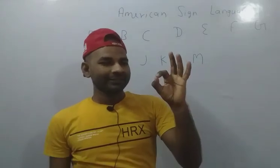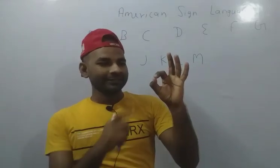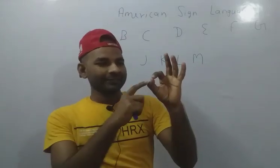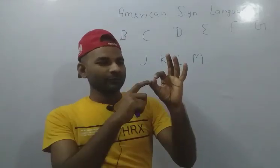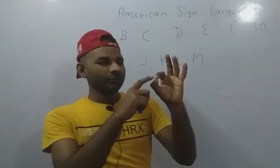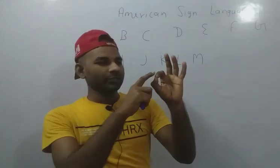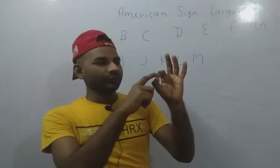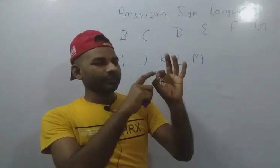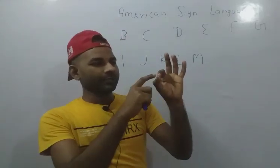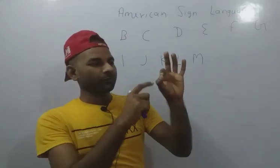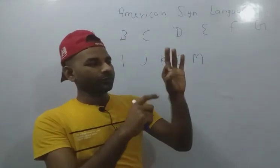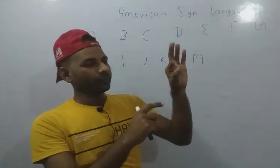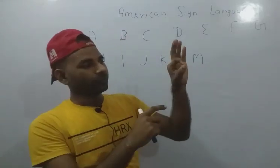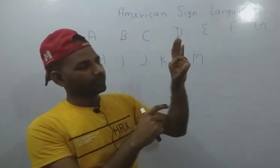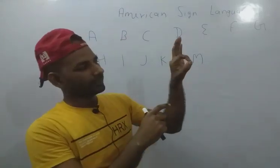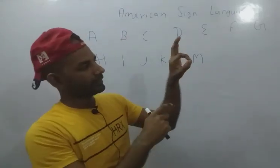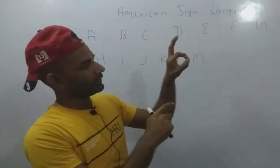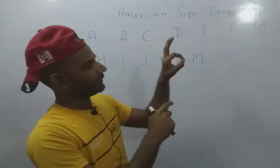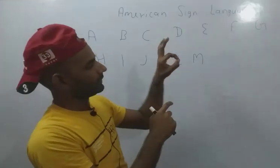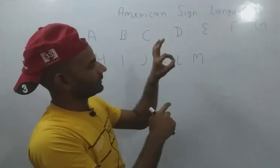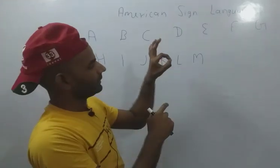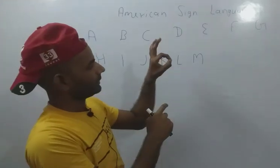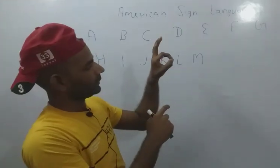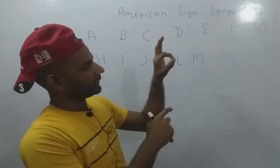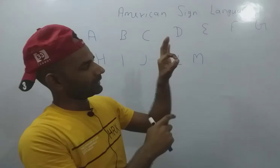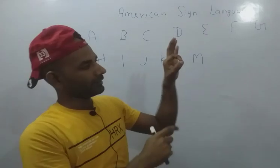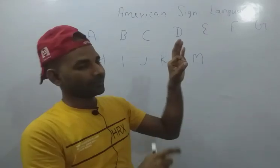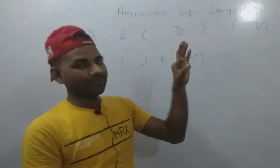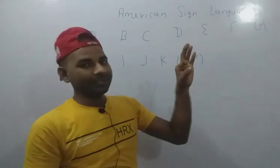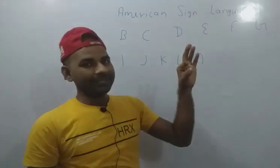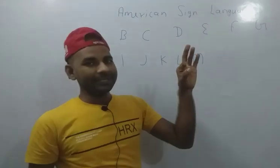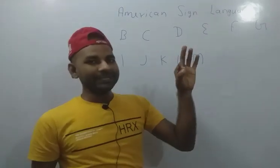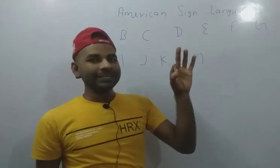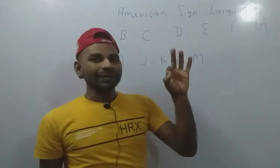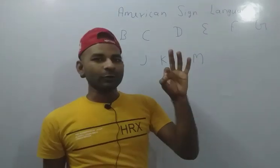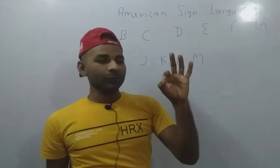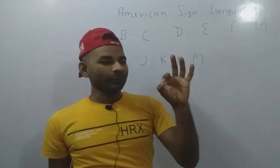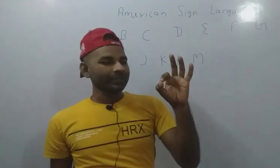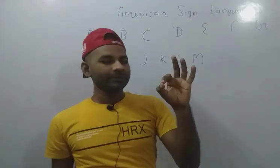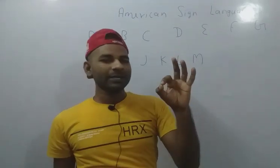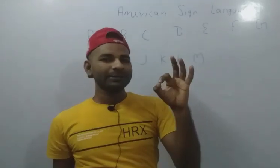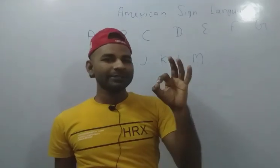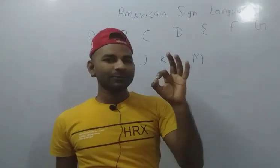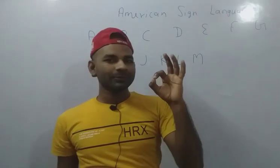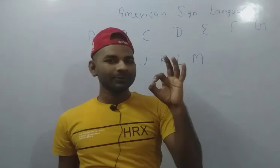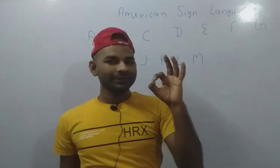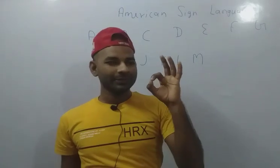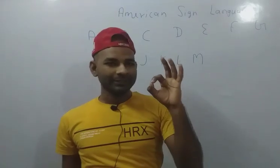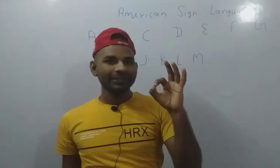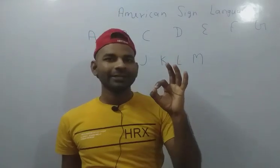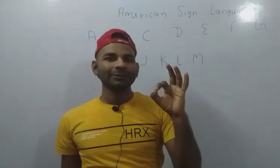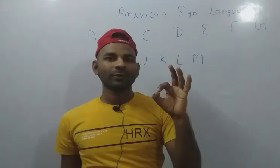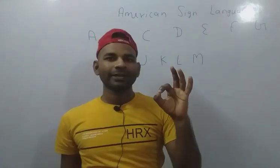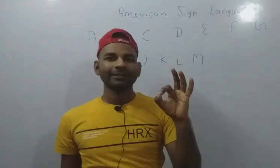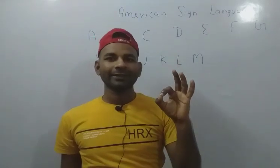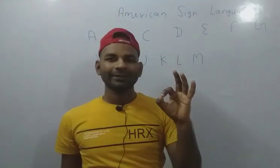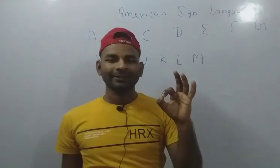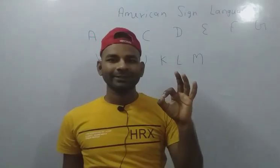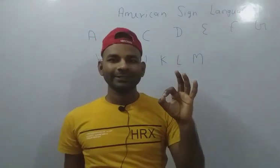ये अंगूठा और ये वाली उंगली दोनों इस तरह से, और ऐसे करना है। और वैसे भी आपने इसको देखा ही होगा कहीं ना कहीं।